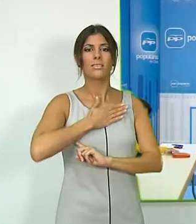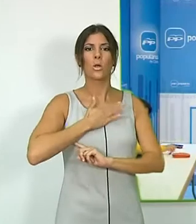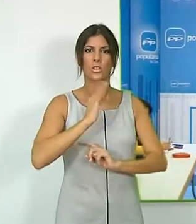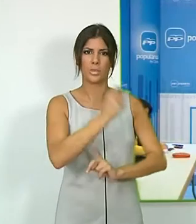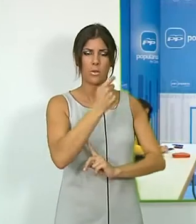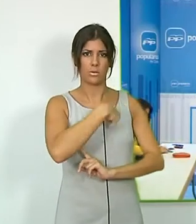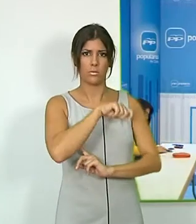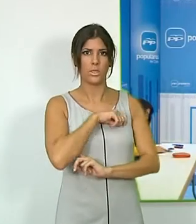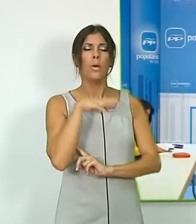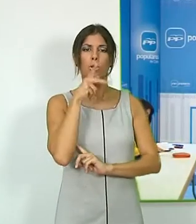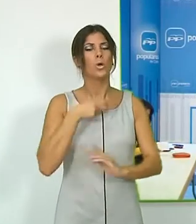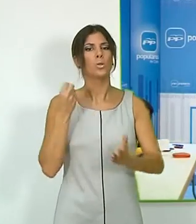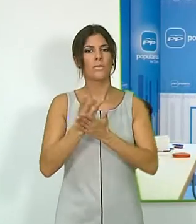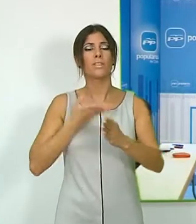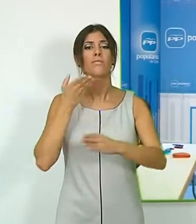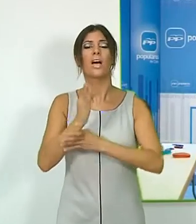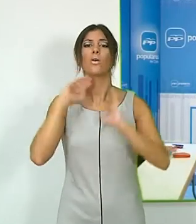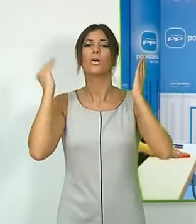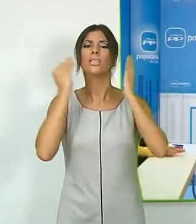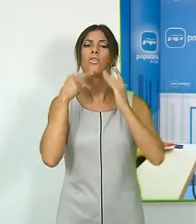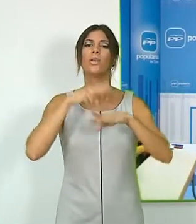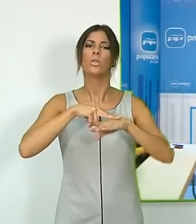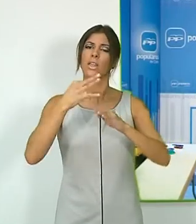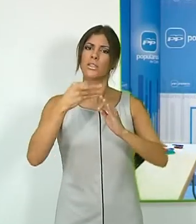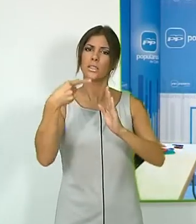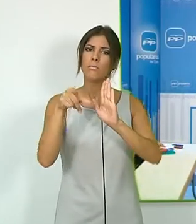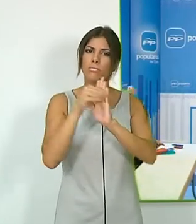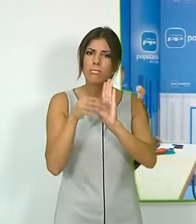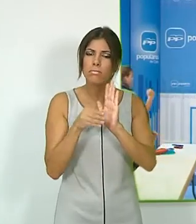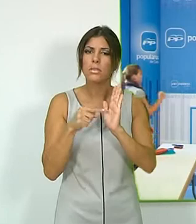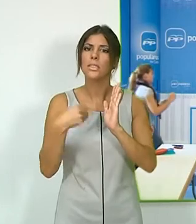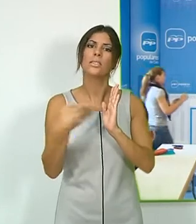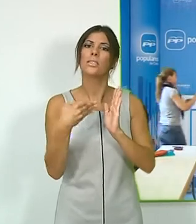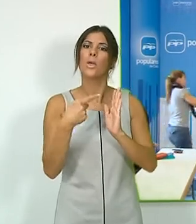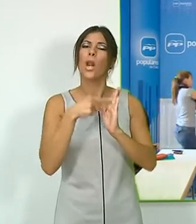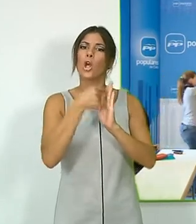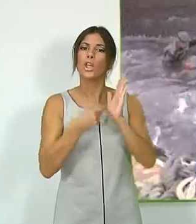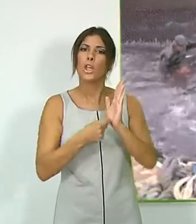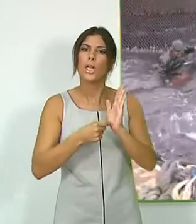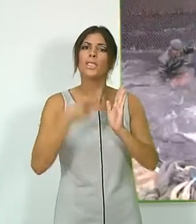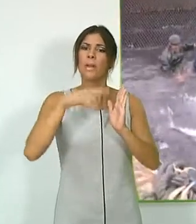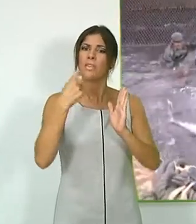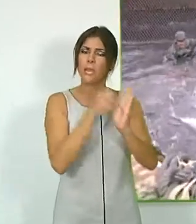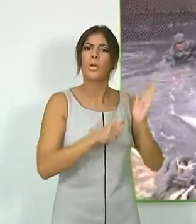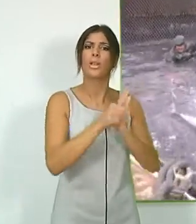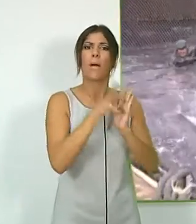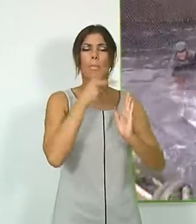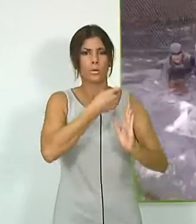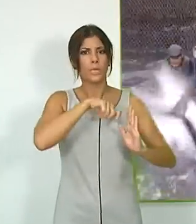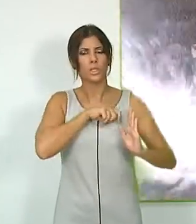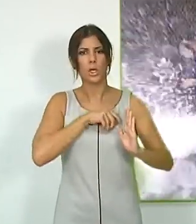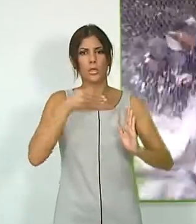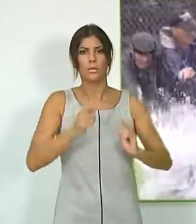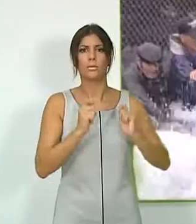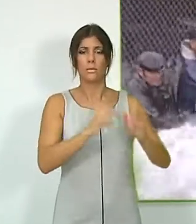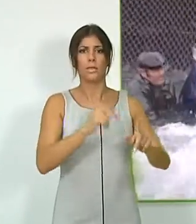presentar una proposición no de ley en el Congreso de los Diputados que recoja las condiciones que garanticen la rentabilidad de nuestro sector pesquero, entre las que